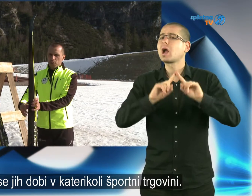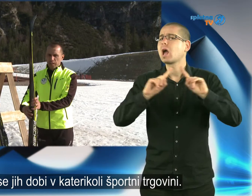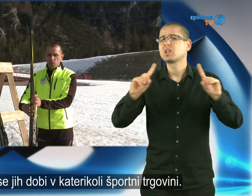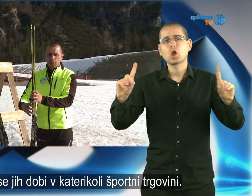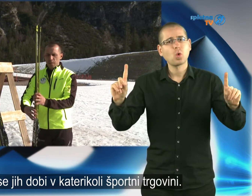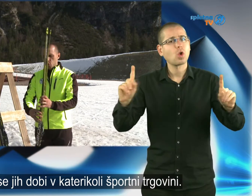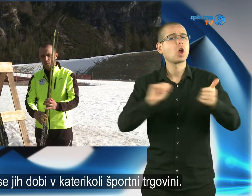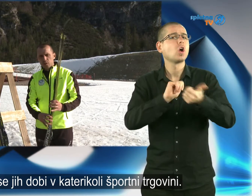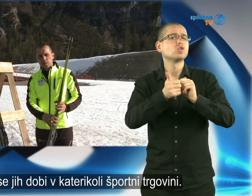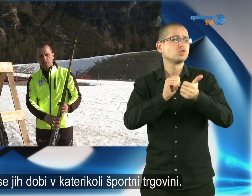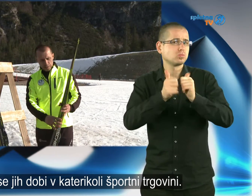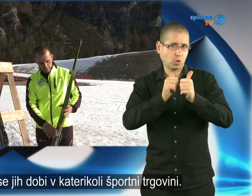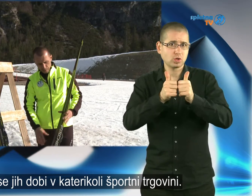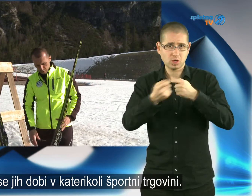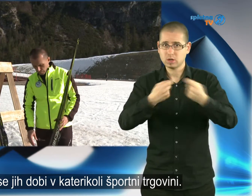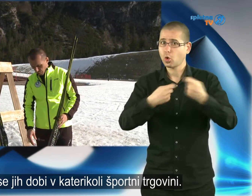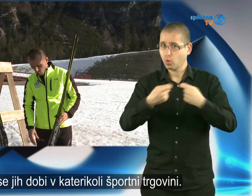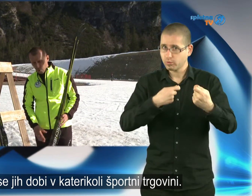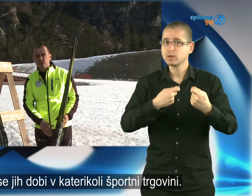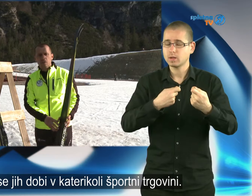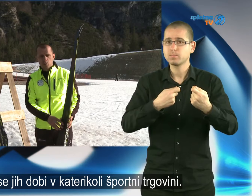praktično v katerikoli